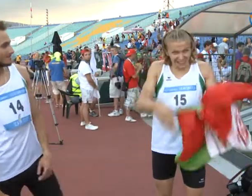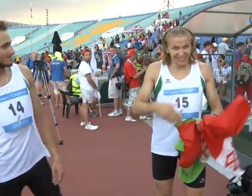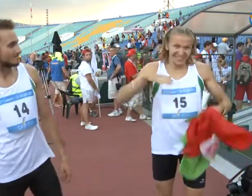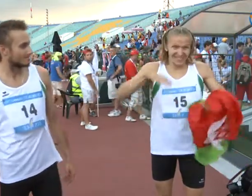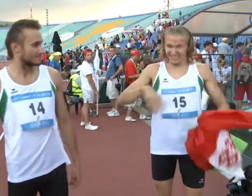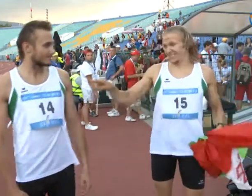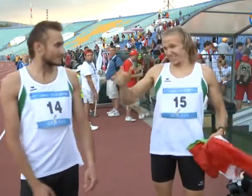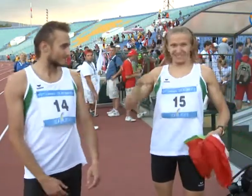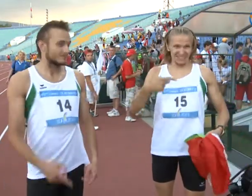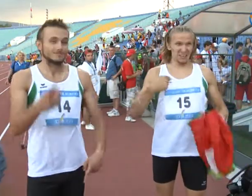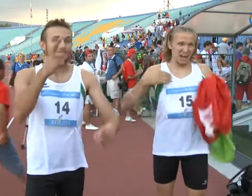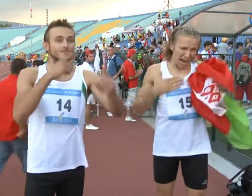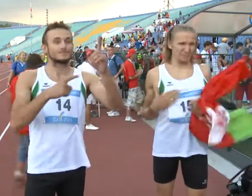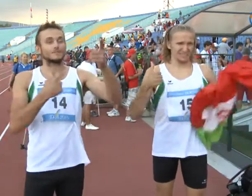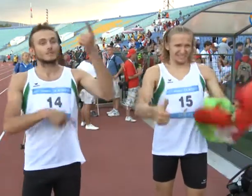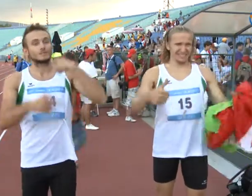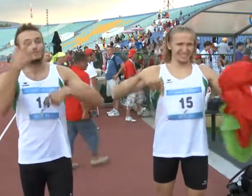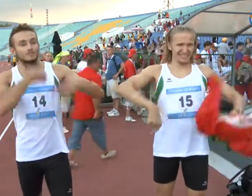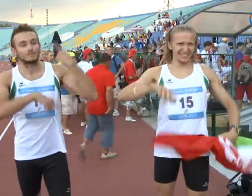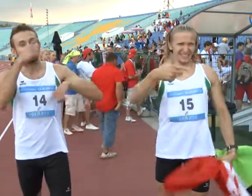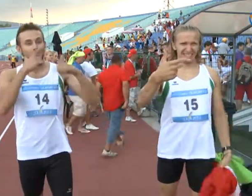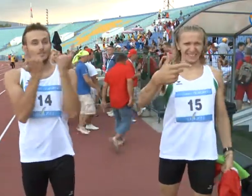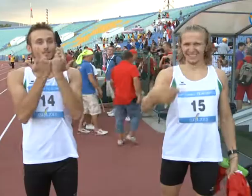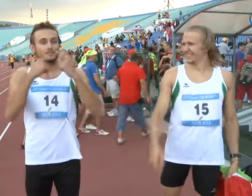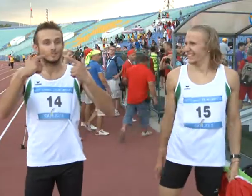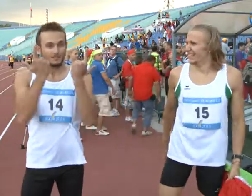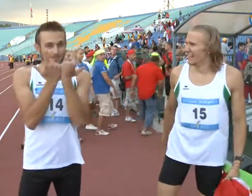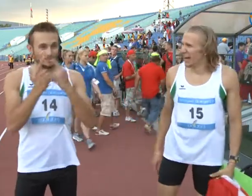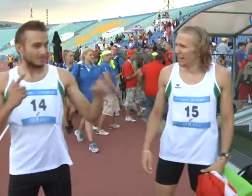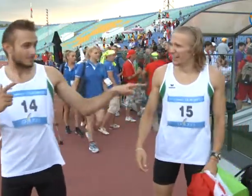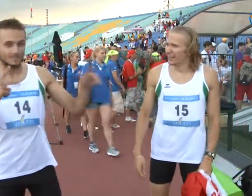Tudi na prejšnji olimpijadi sva bila prva in druga in ponovno se ponavlja isto. Iz Tajpeja